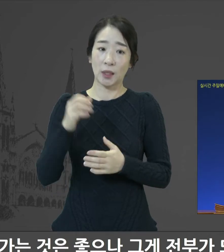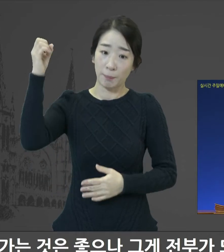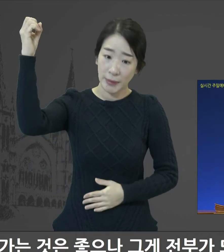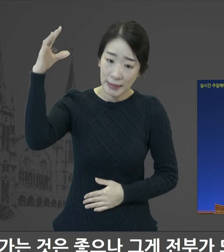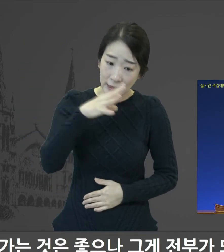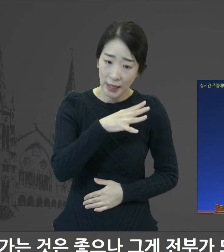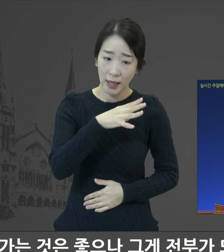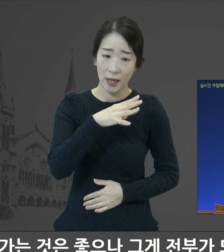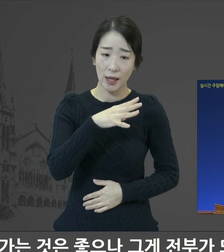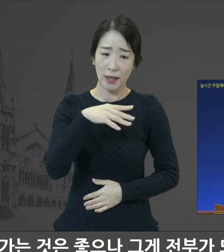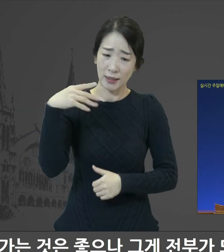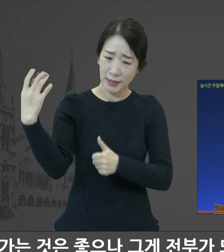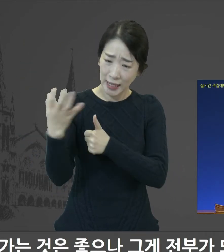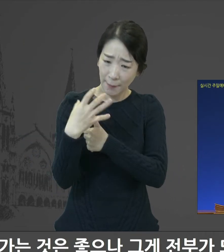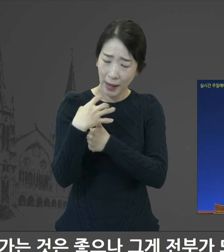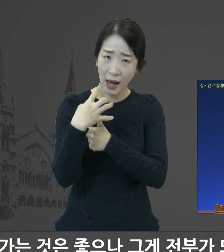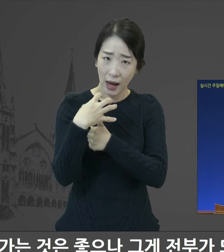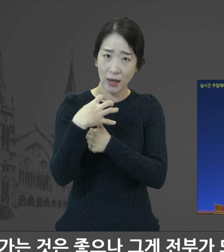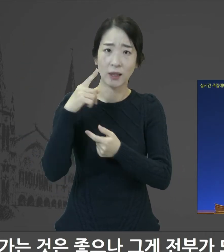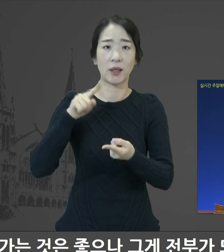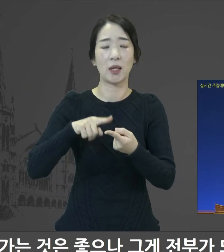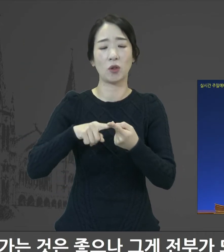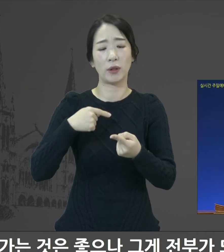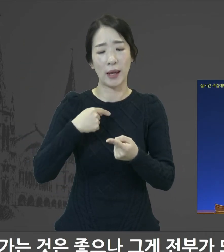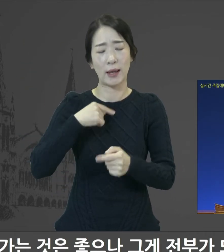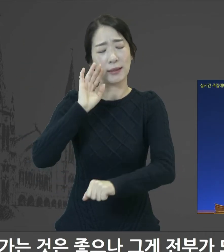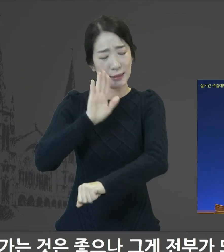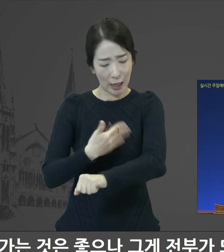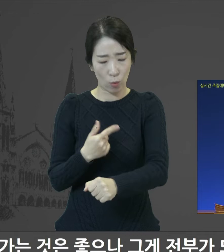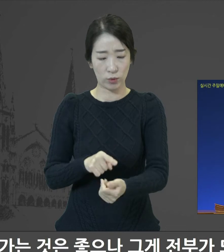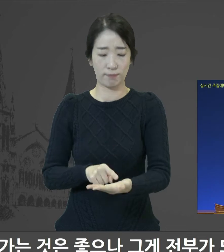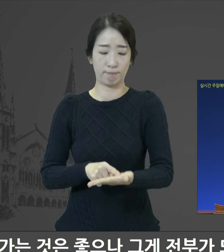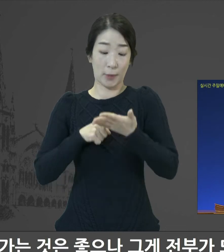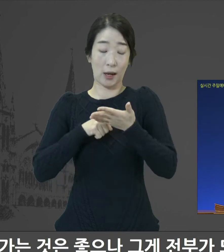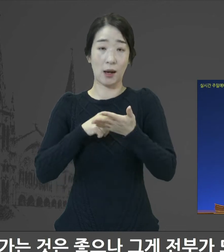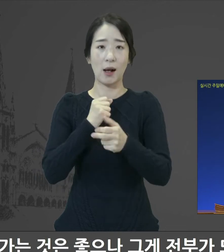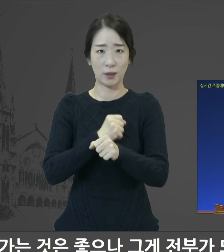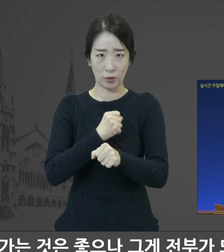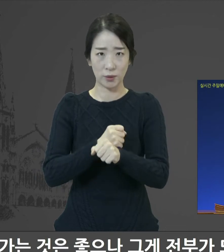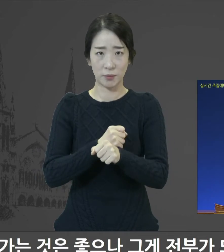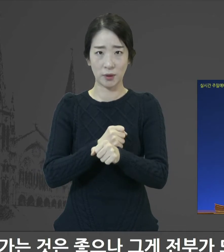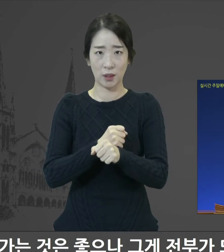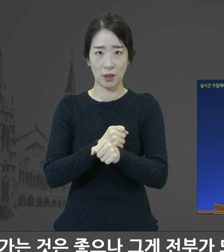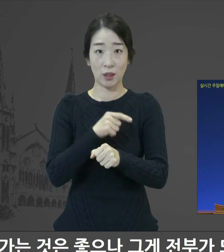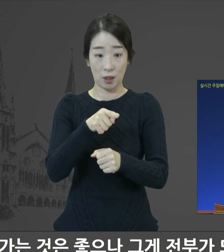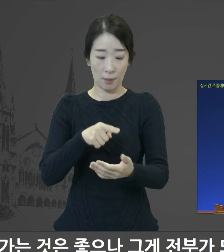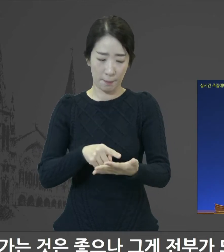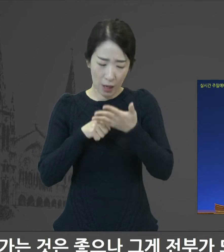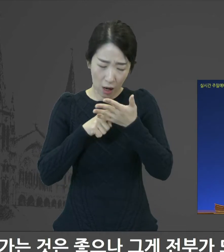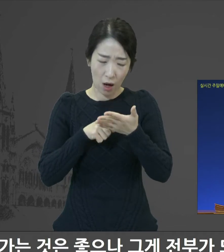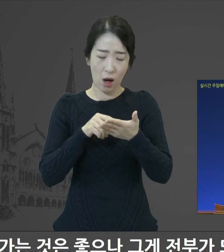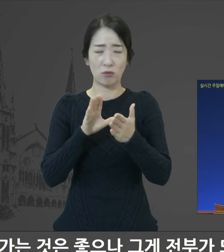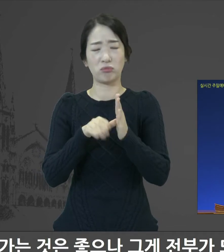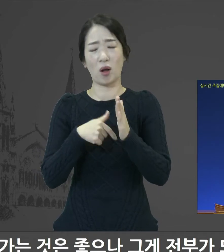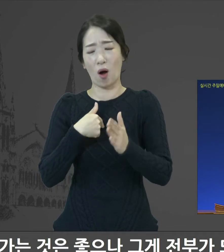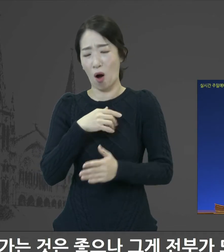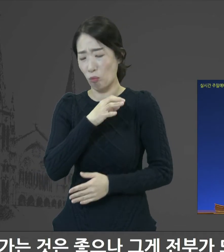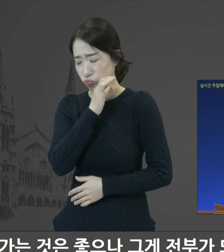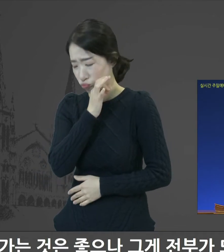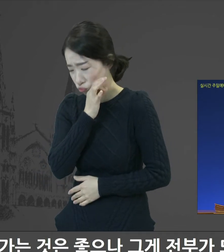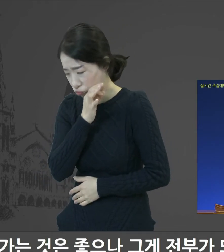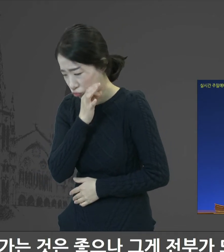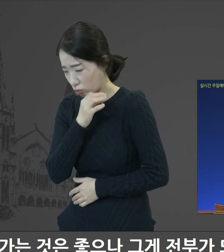빛의 책망은 그것을 드러내는 겁니다. 그것이 드러내어질 때 조금 부끄럽기도 하고